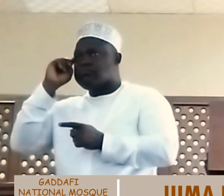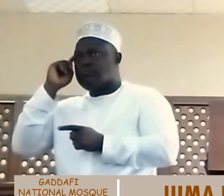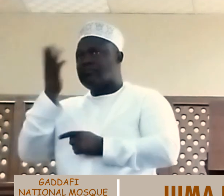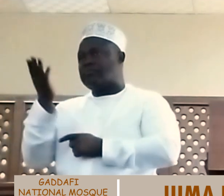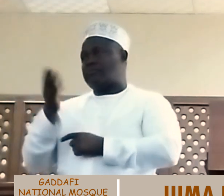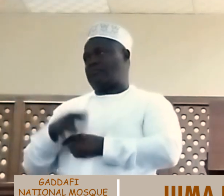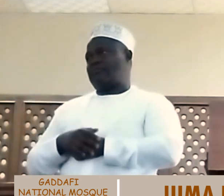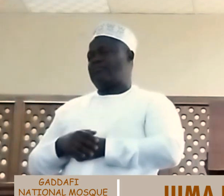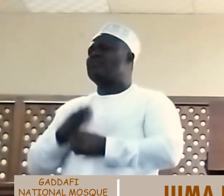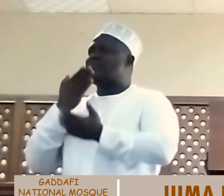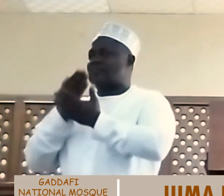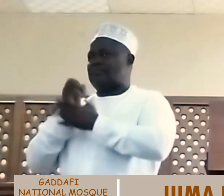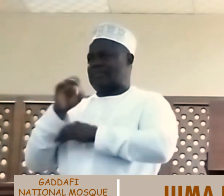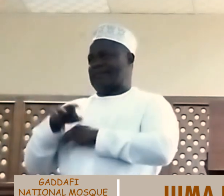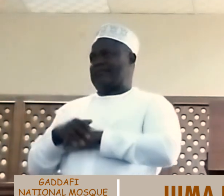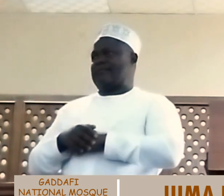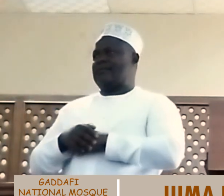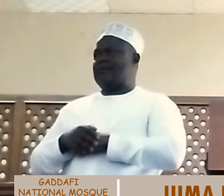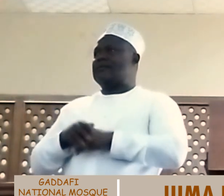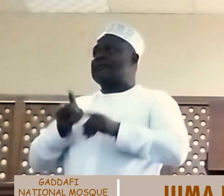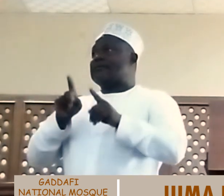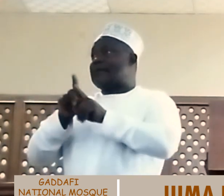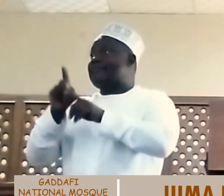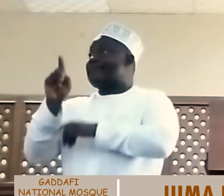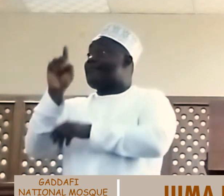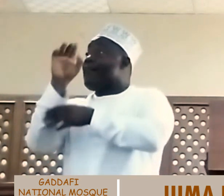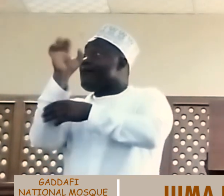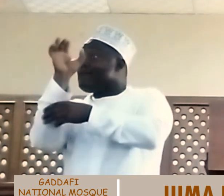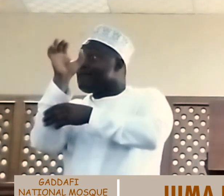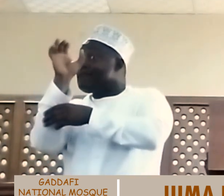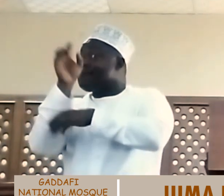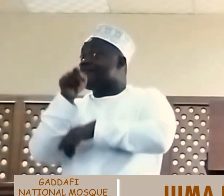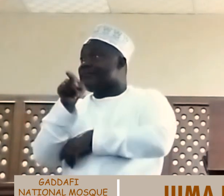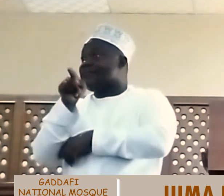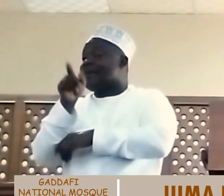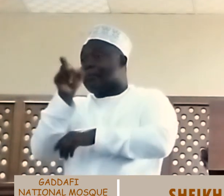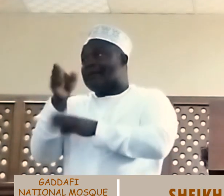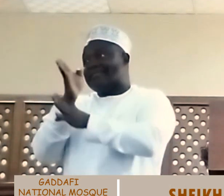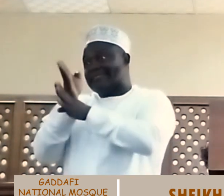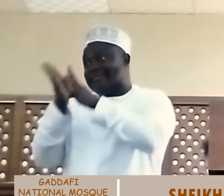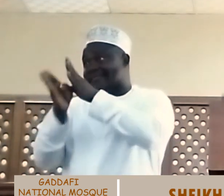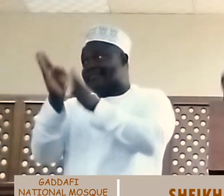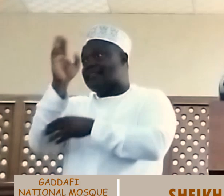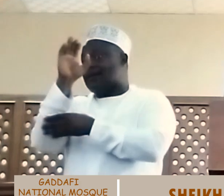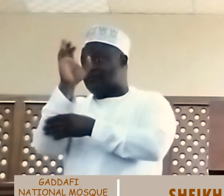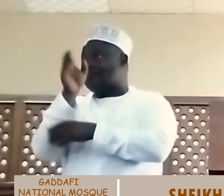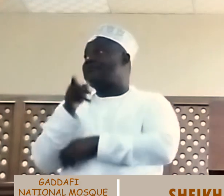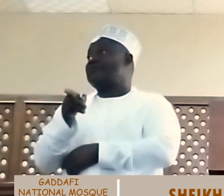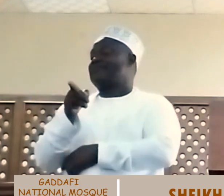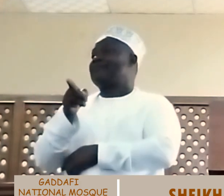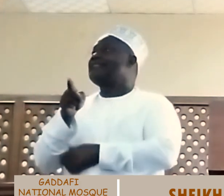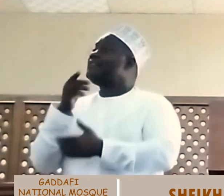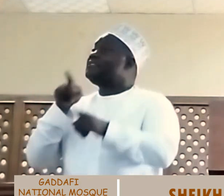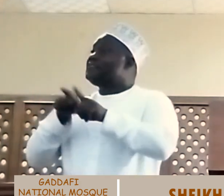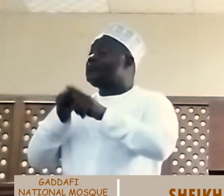Mu bimu ku ebyo ebisigalawo, au bana masjidan, oba omuntu yazimba omuzikiti.